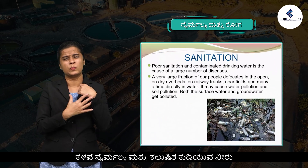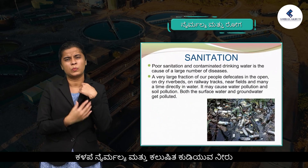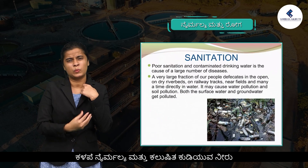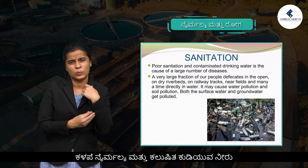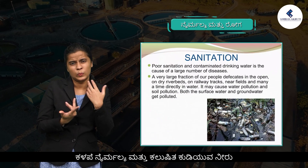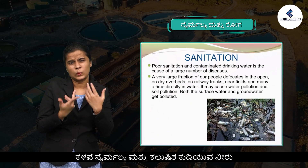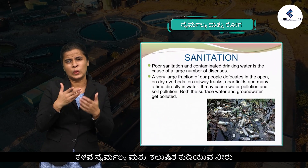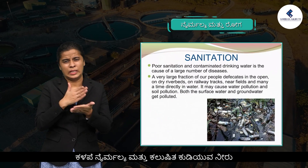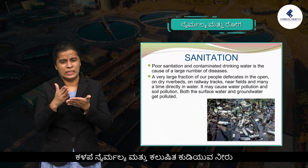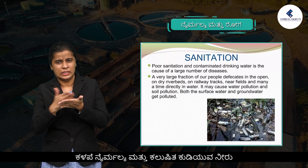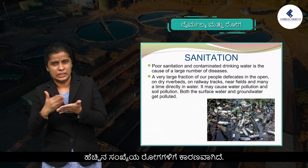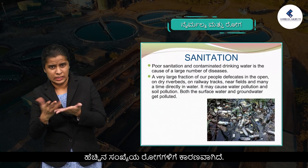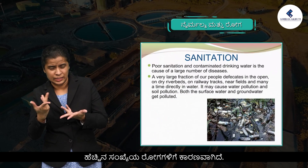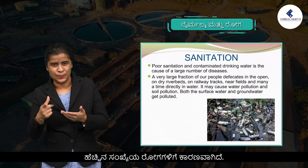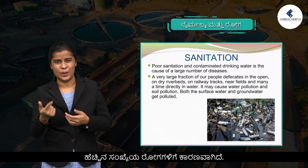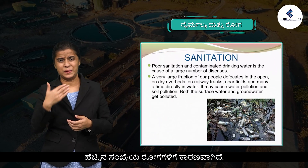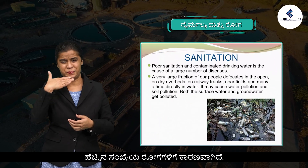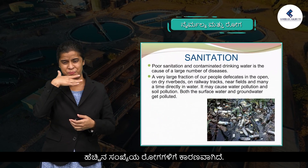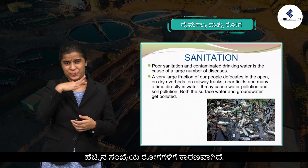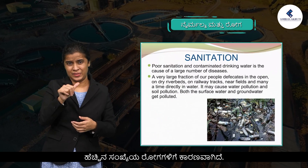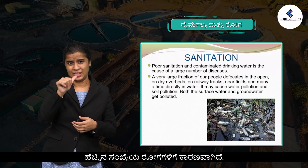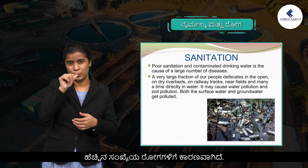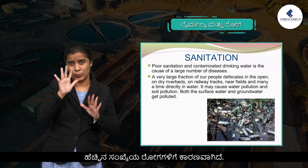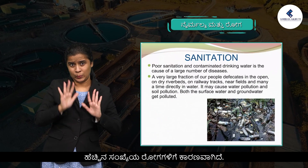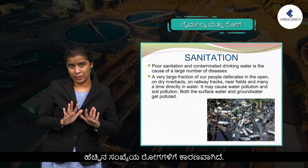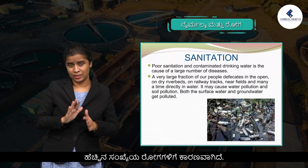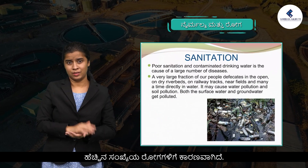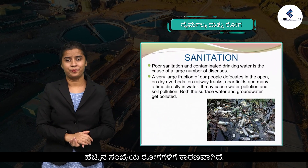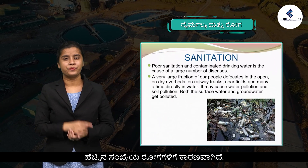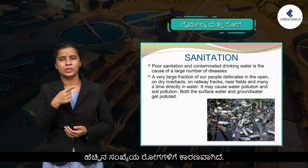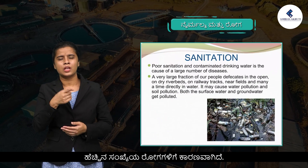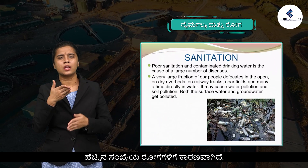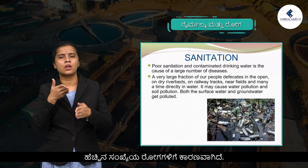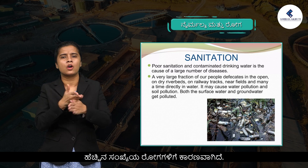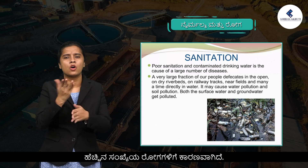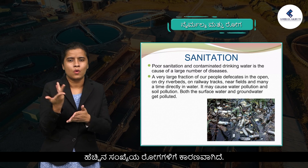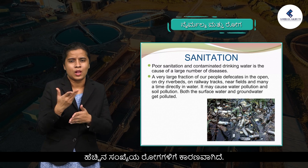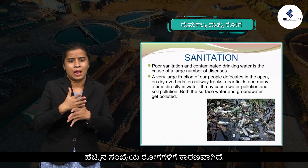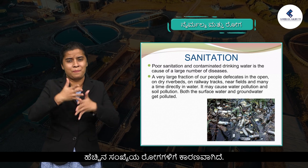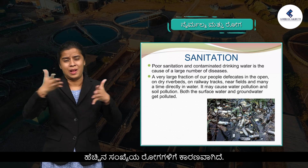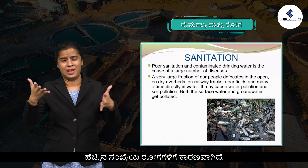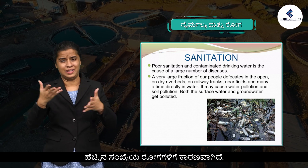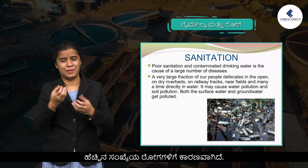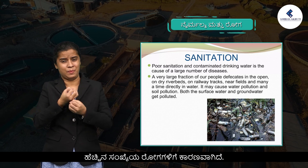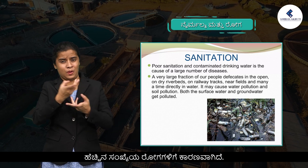ಕಲುಷಿತ ಕುಡಿಯುವ ನೀರು ಹೆಚ್ಚಿನ ಸಂಖ್ಯೆಯ ರೋಗಗಳಿಗೆ ಕಾರಣವಾಗಿದೆ.